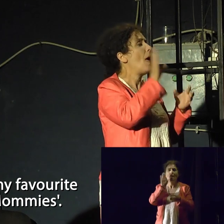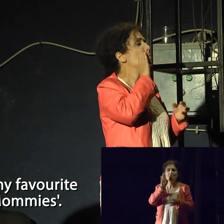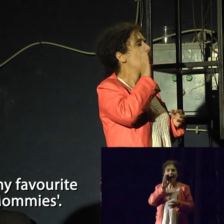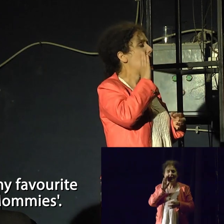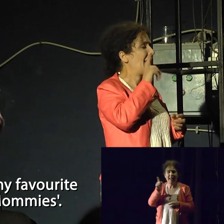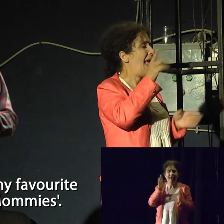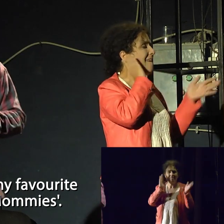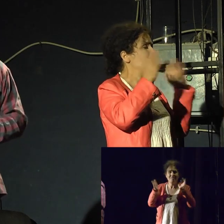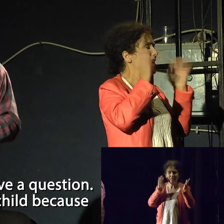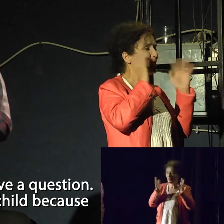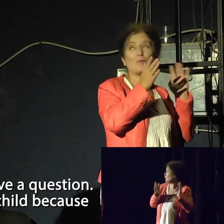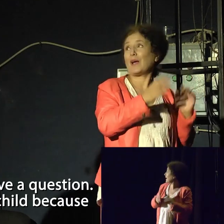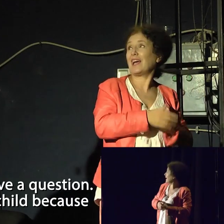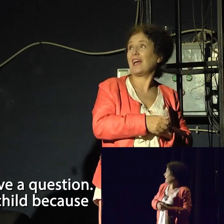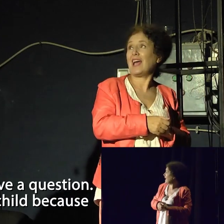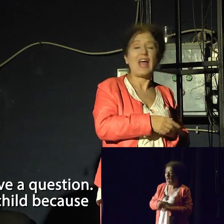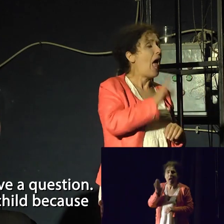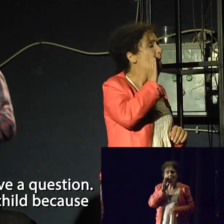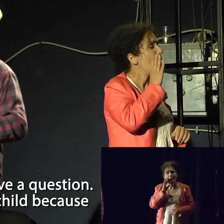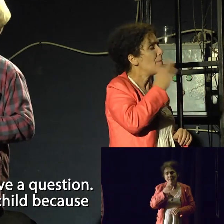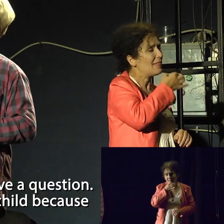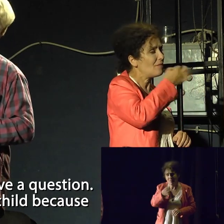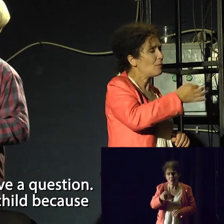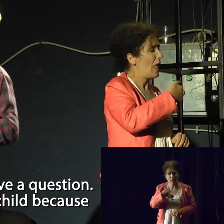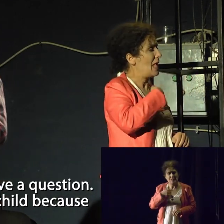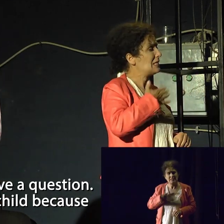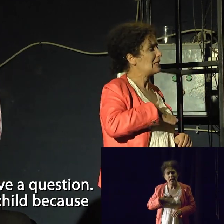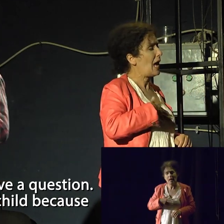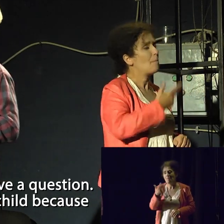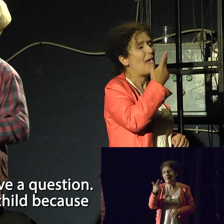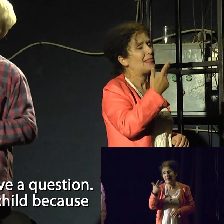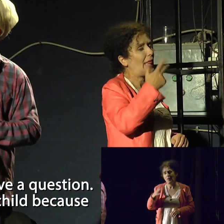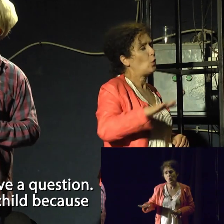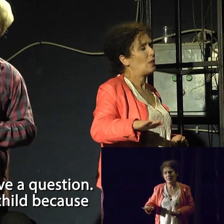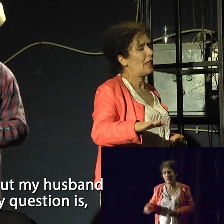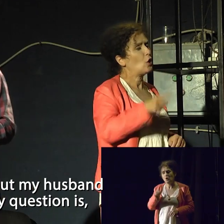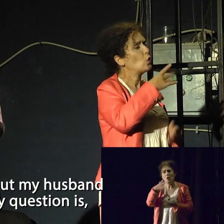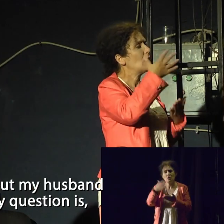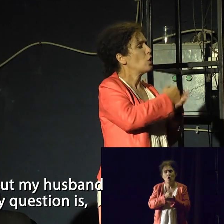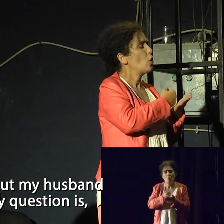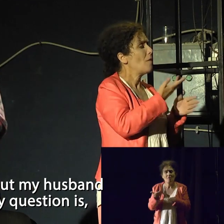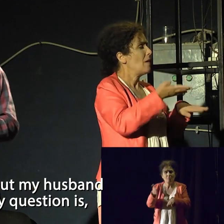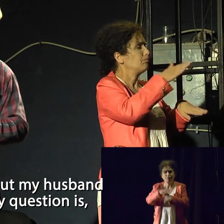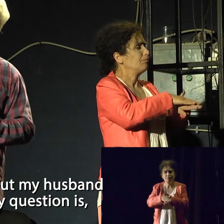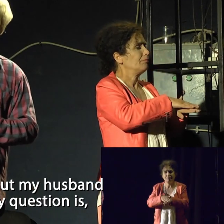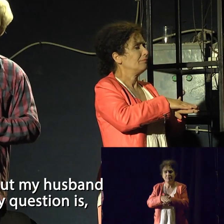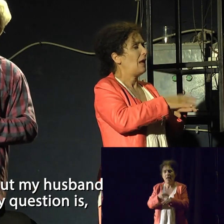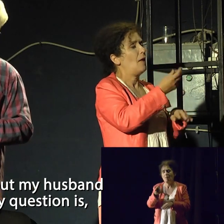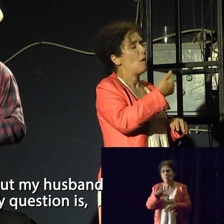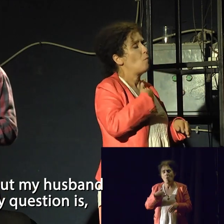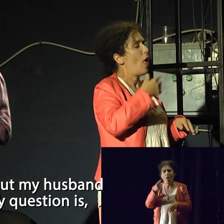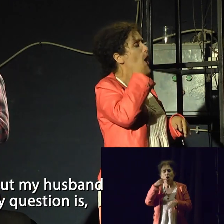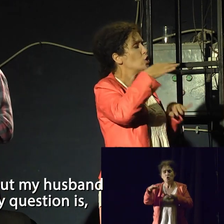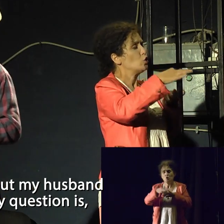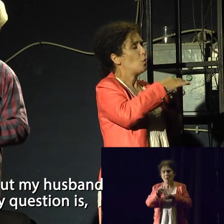Facebook. Вика, мамички, да ве прашам нешто. Јас сакам да имам трето дете затоа што тоа се добивало на доместок и меѓутоа мојот